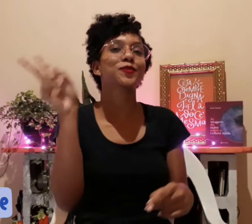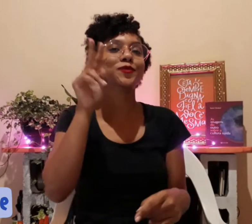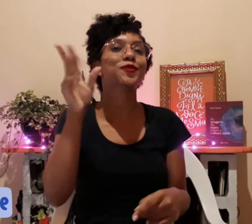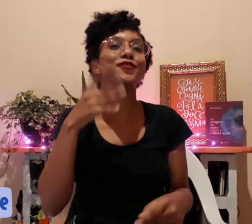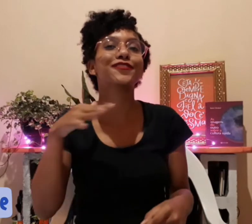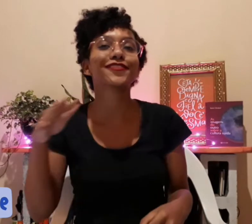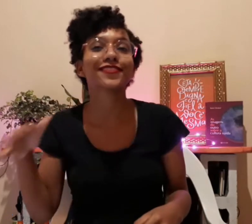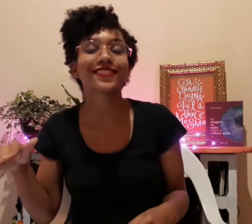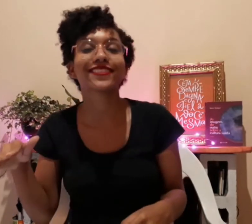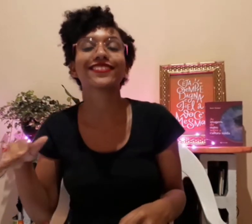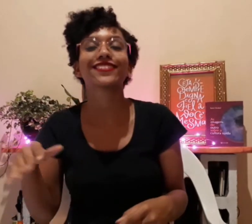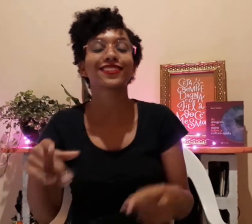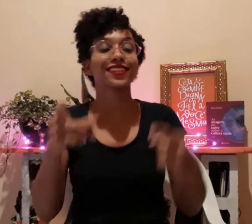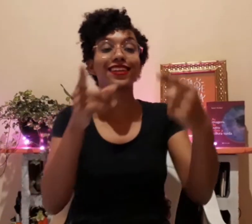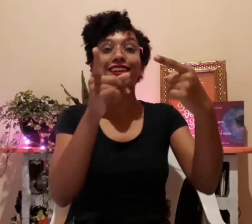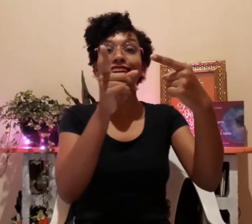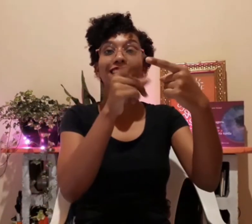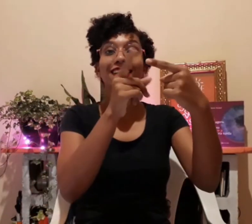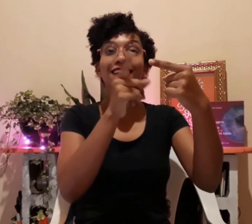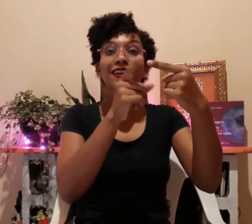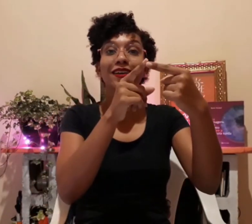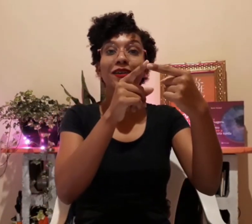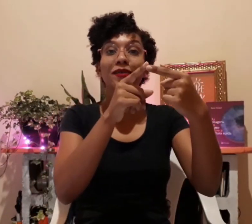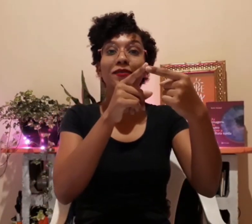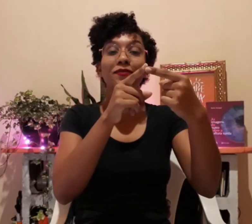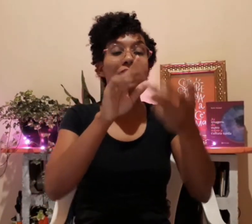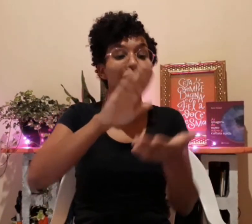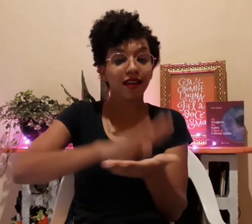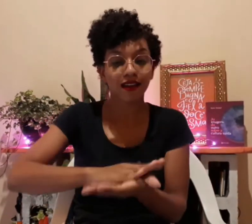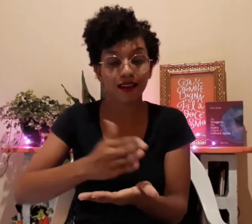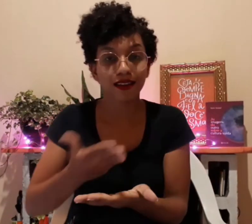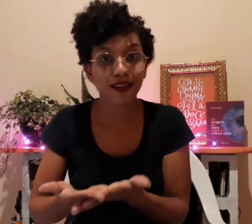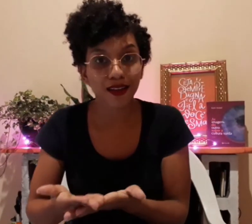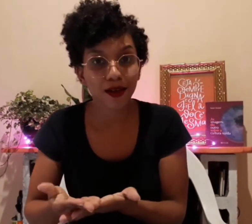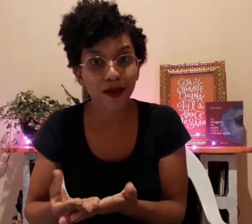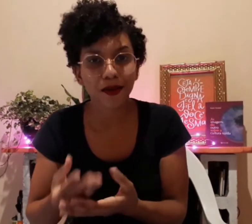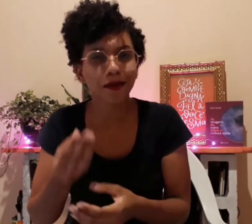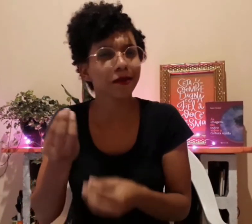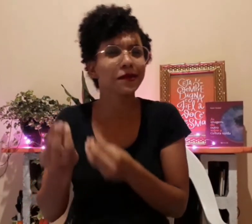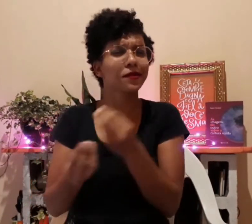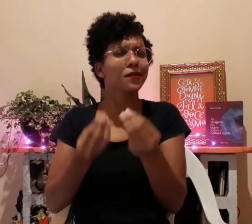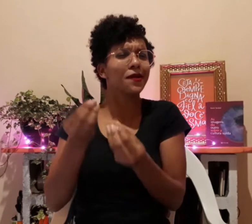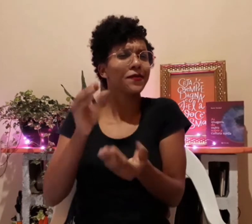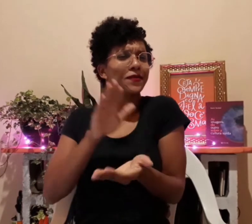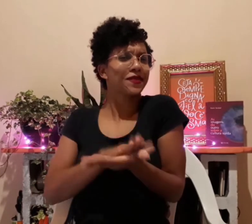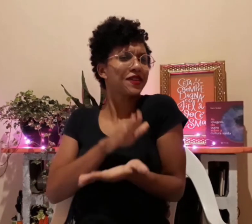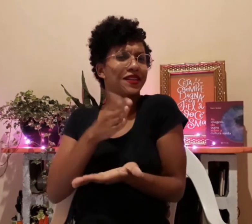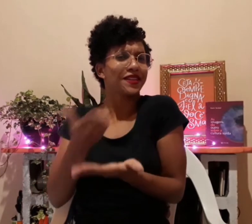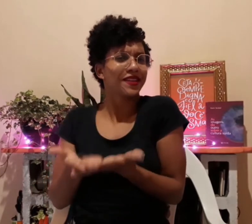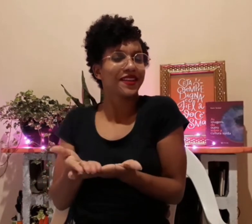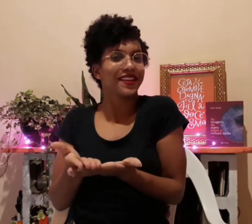3 tipos, vamos lá. Primeiro, interpretação. Como assim